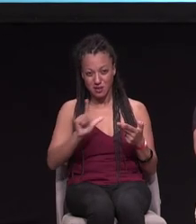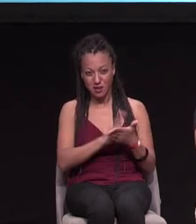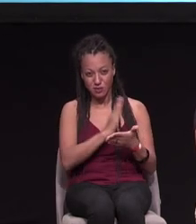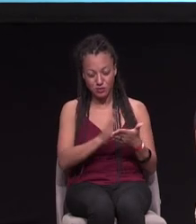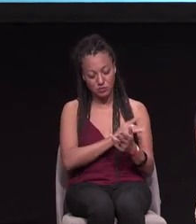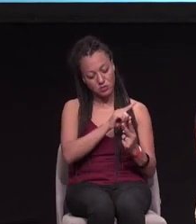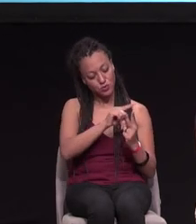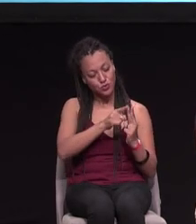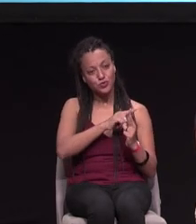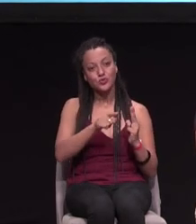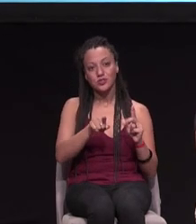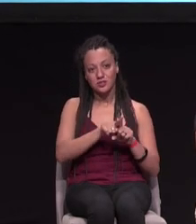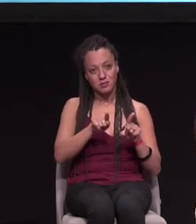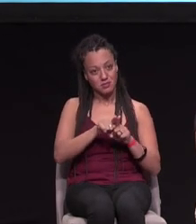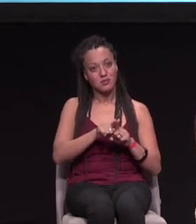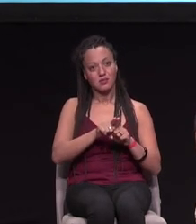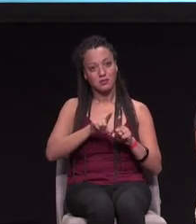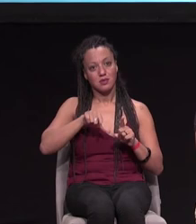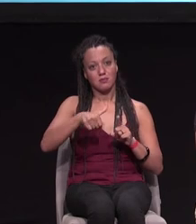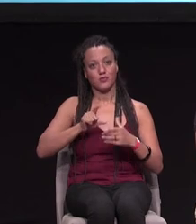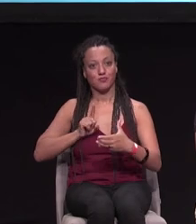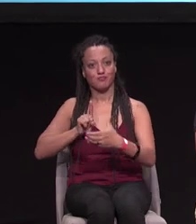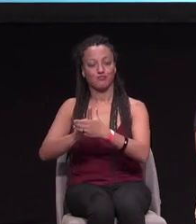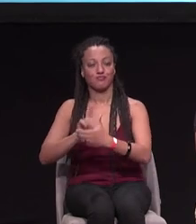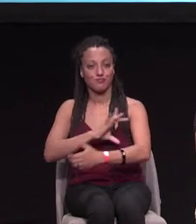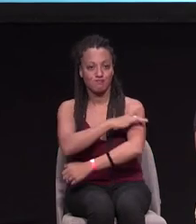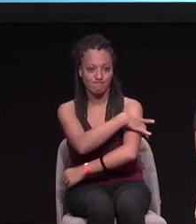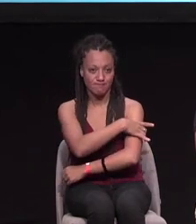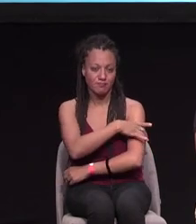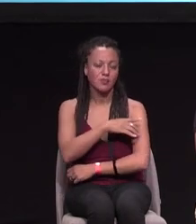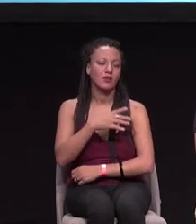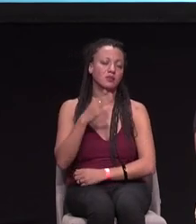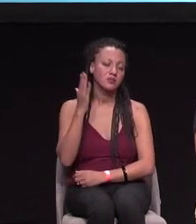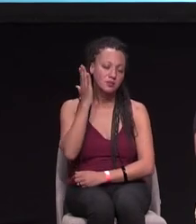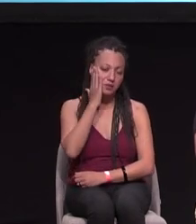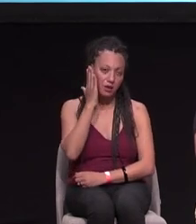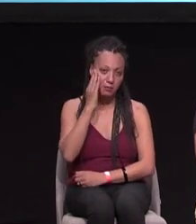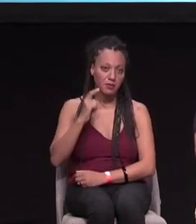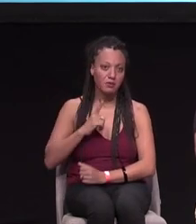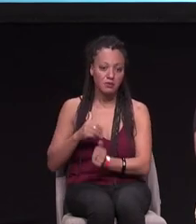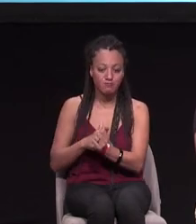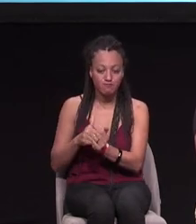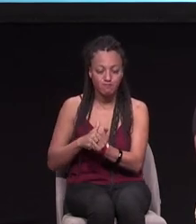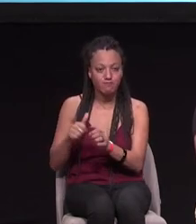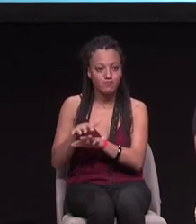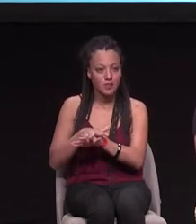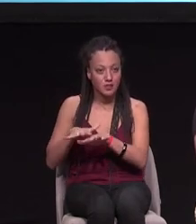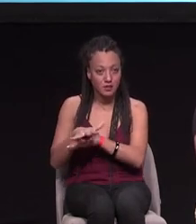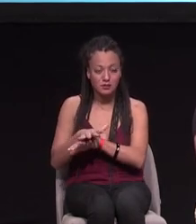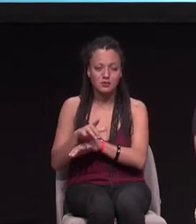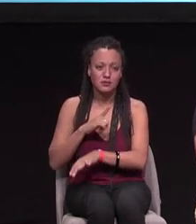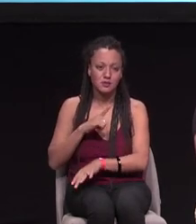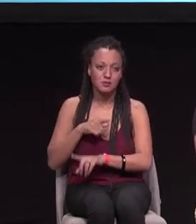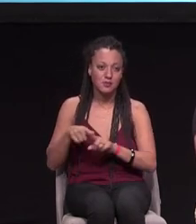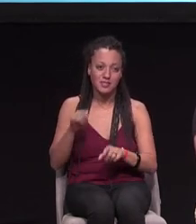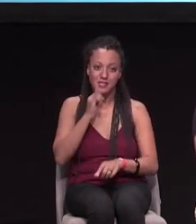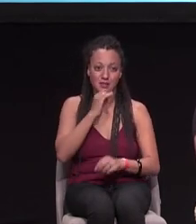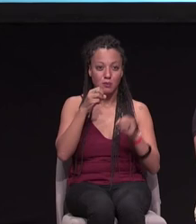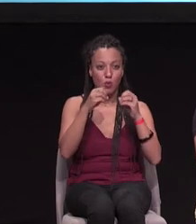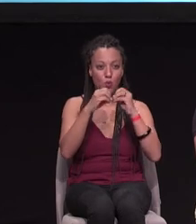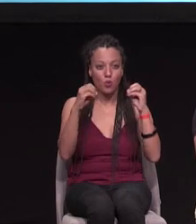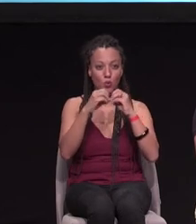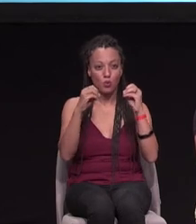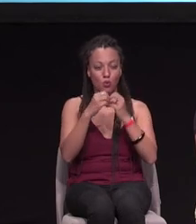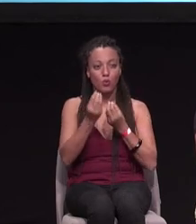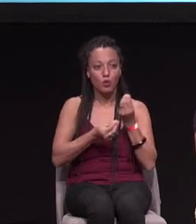todos os segredos né do do culto que deve ficar preservado mas se você colocar no google como se faz um